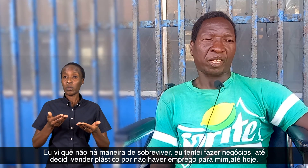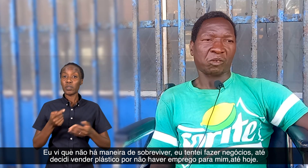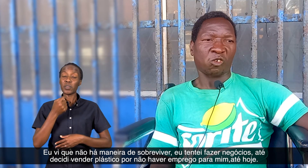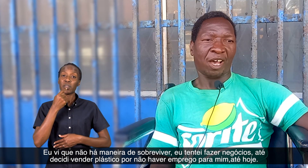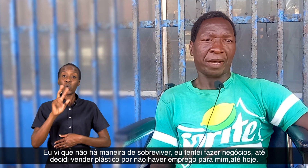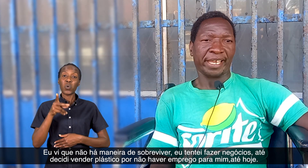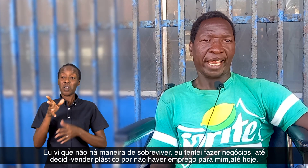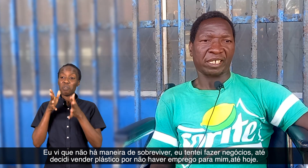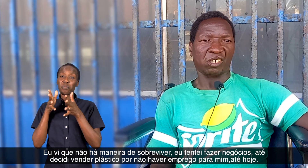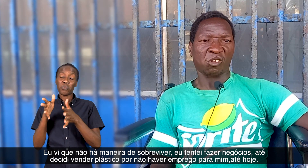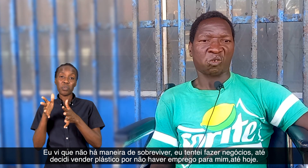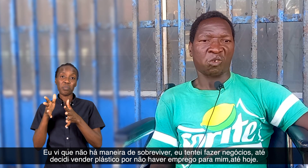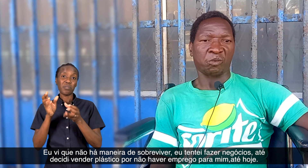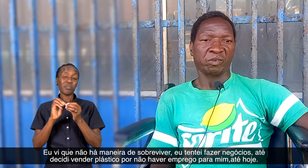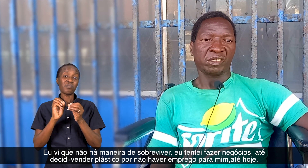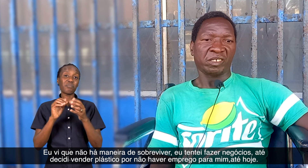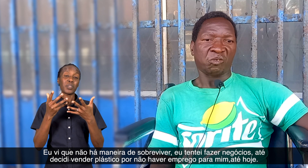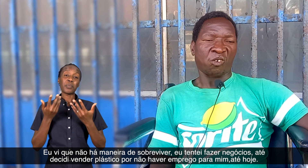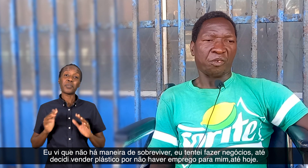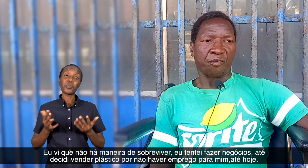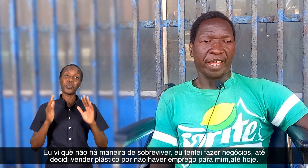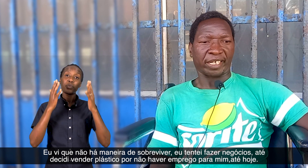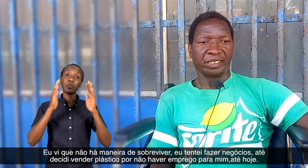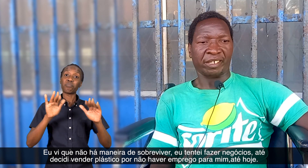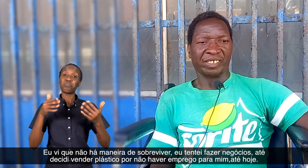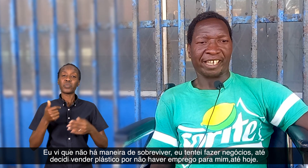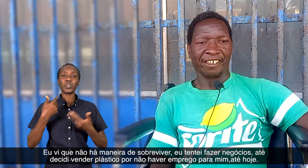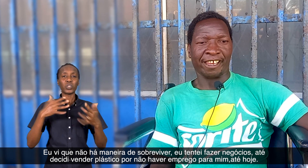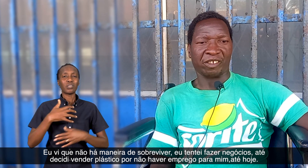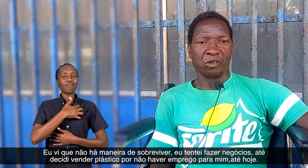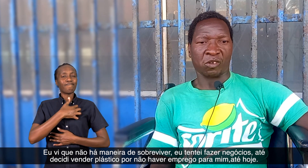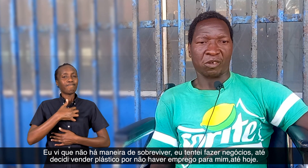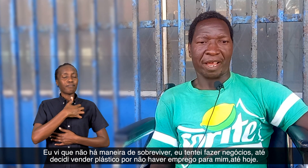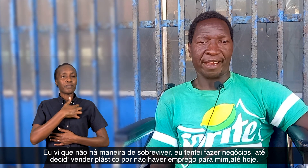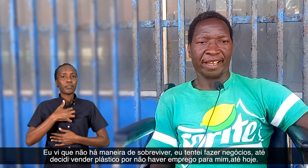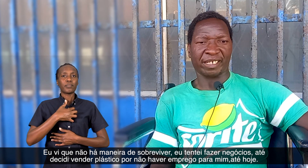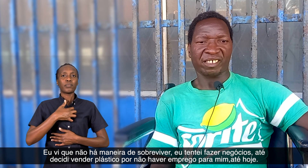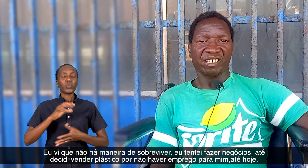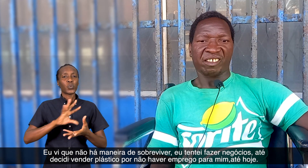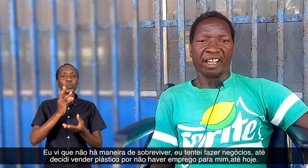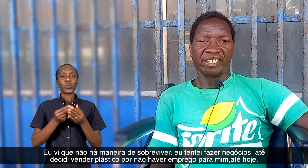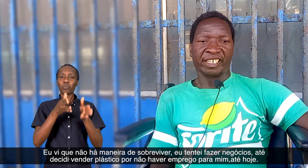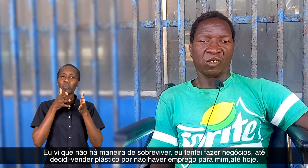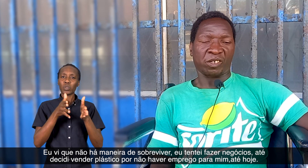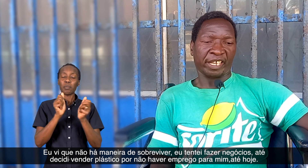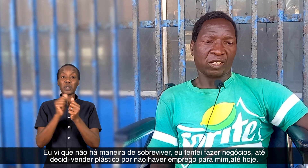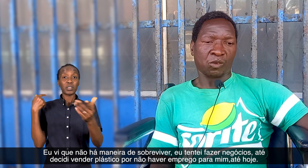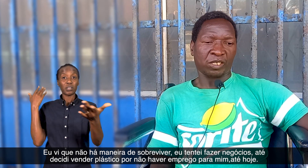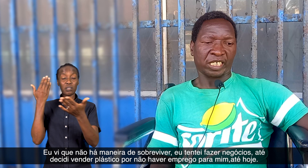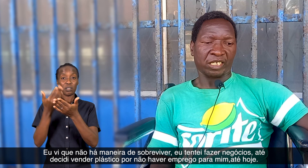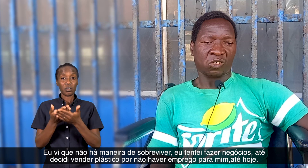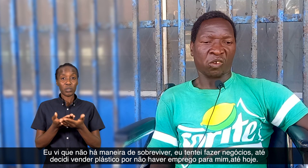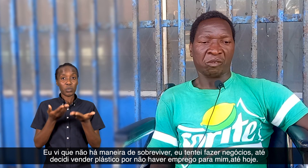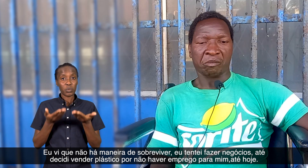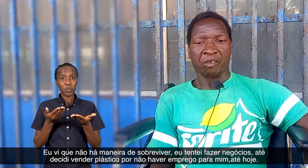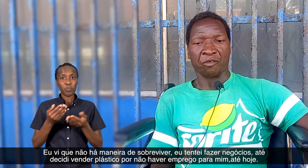Eu vi que não há maneira de eu como vou viver. Eu tentei de toda maneira, até o data de hoje